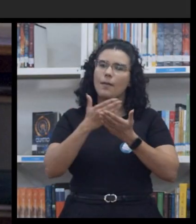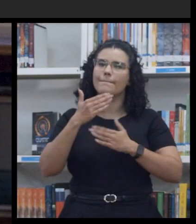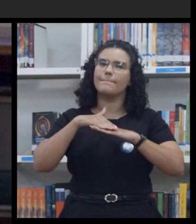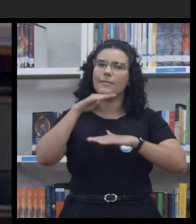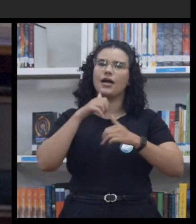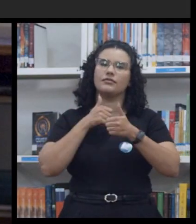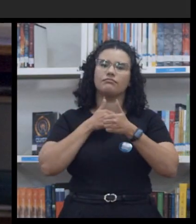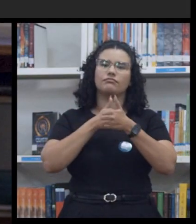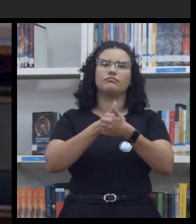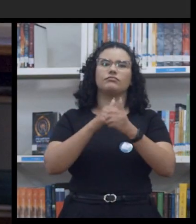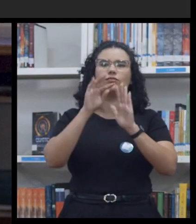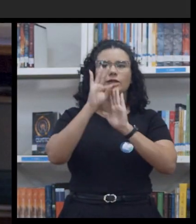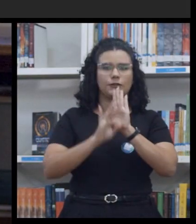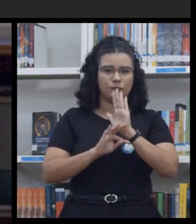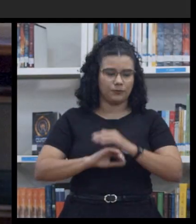o texto.